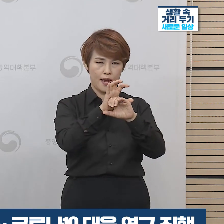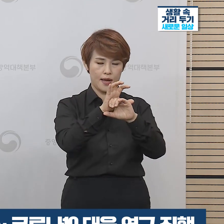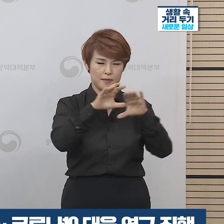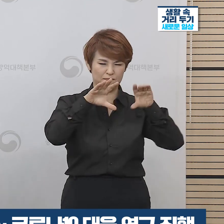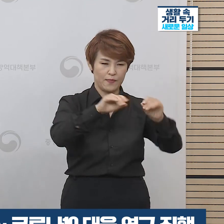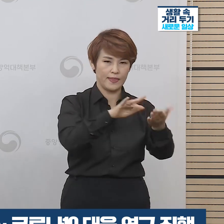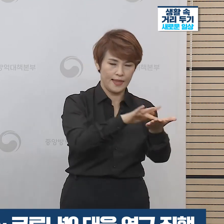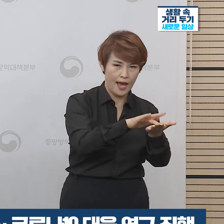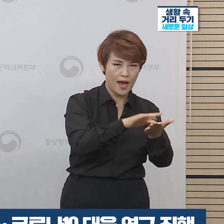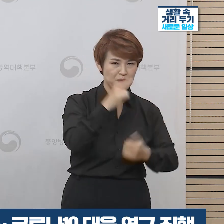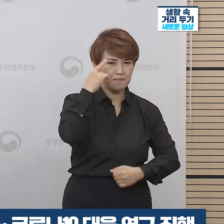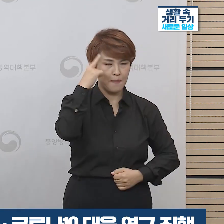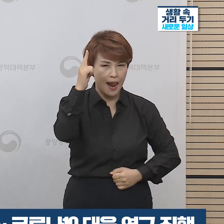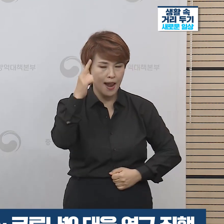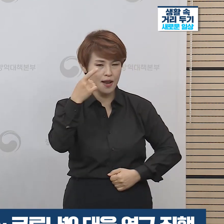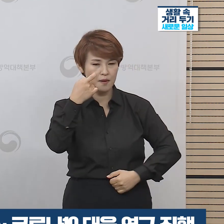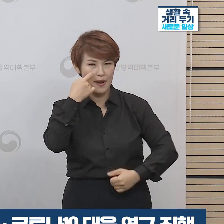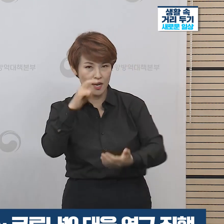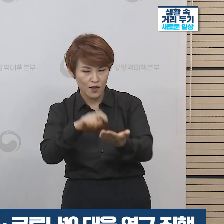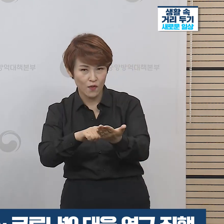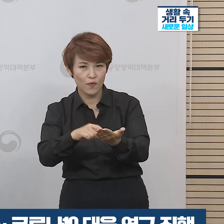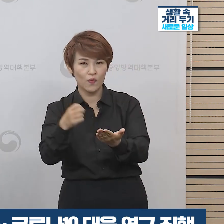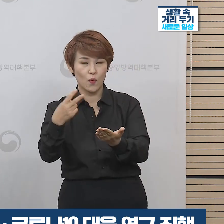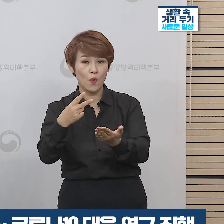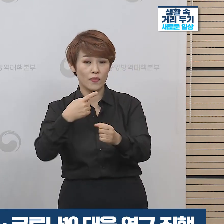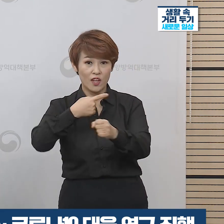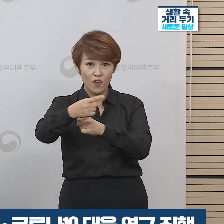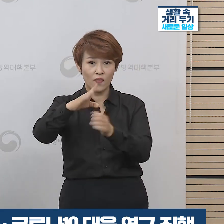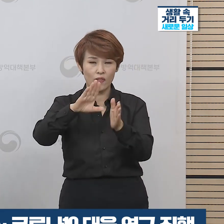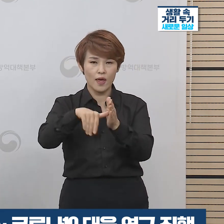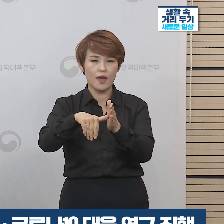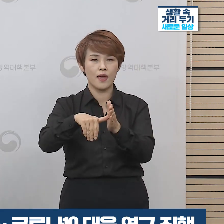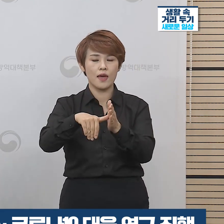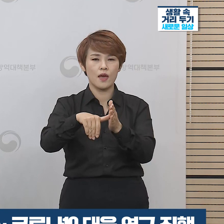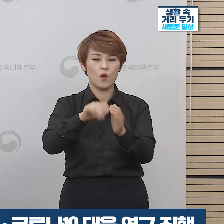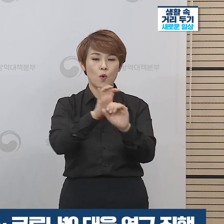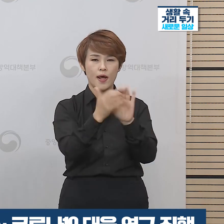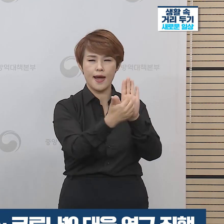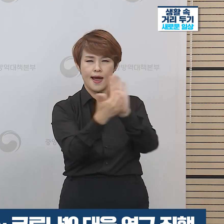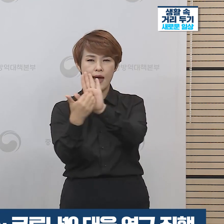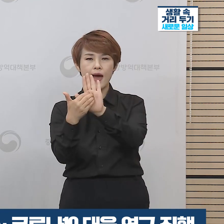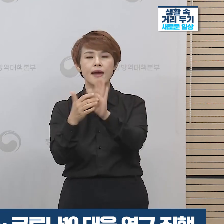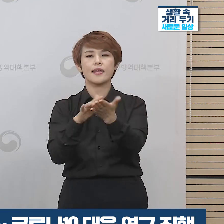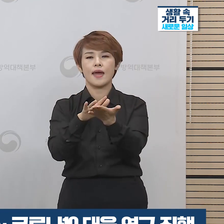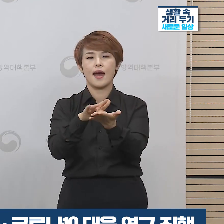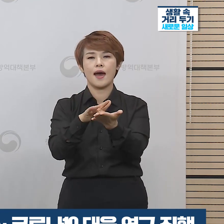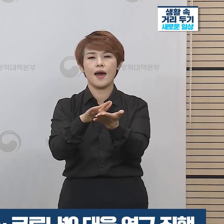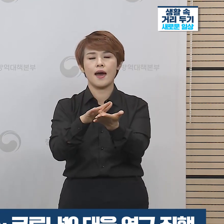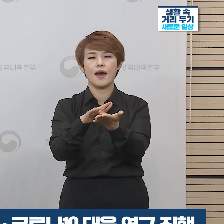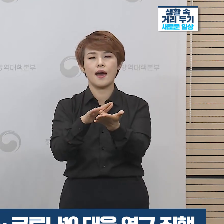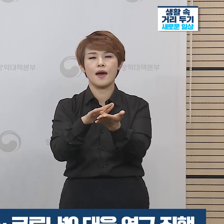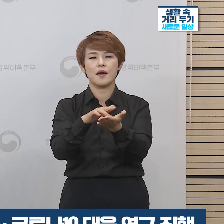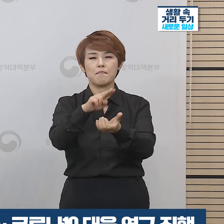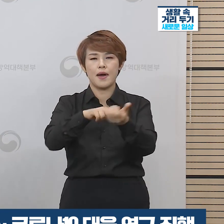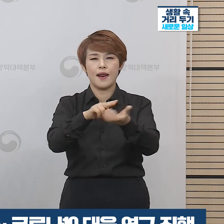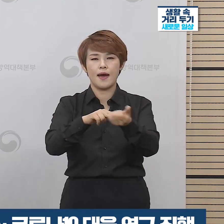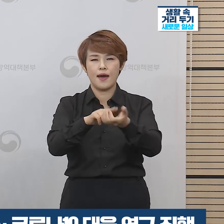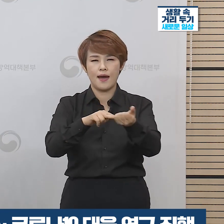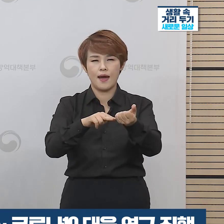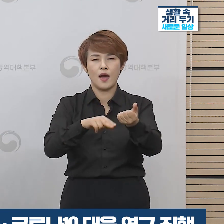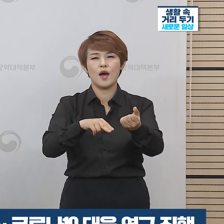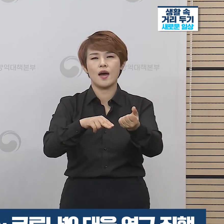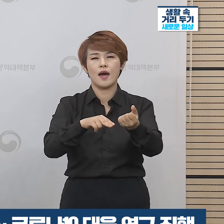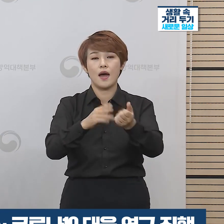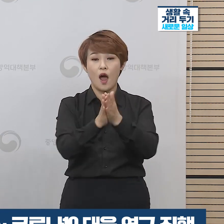발굴 또 내년에는 백신 상용화를 목표로 해서 국내외 모든 개발